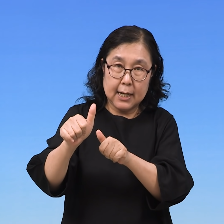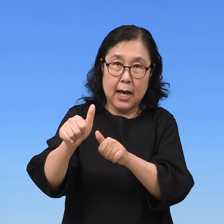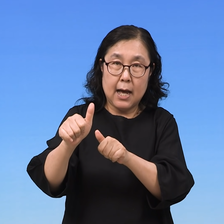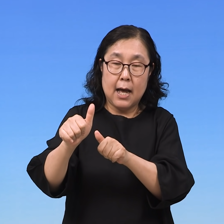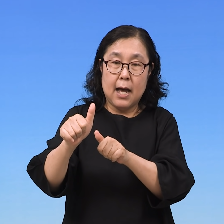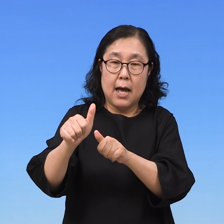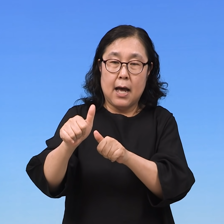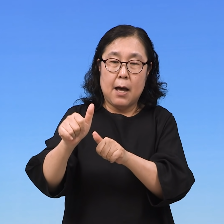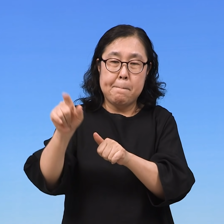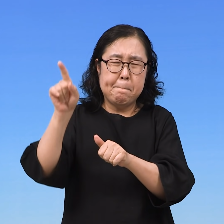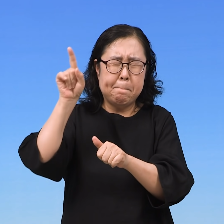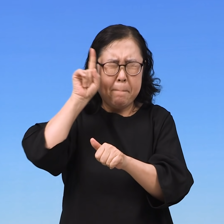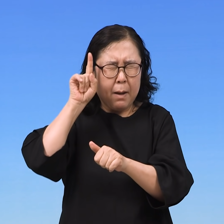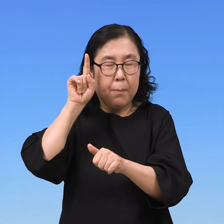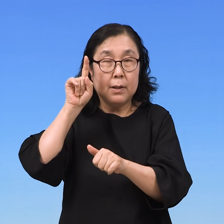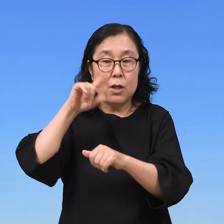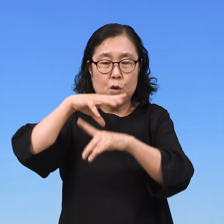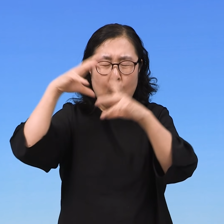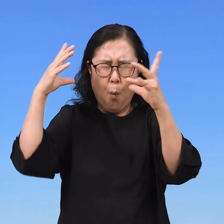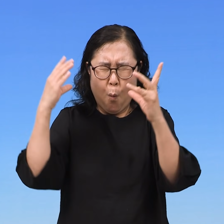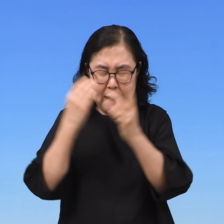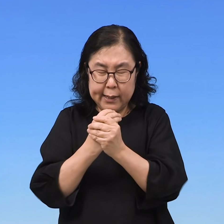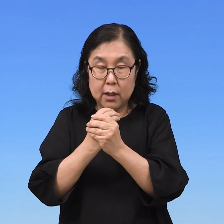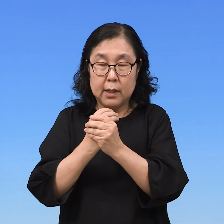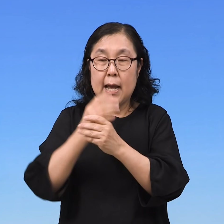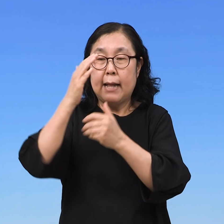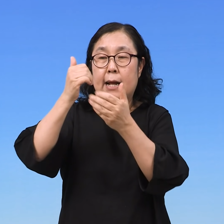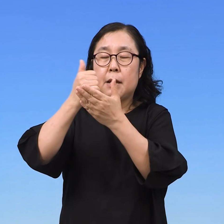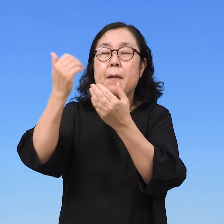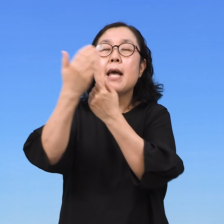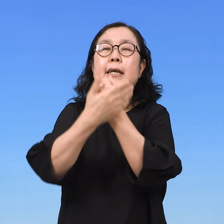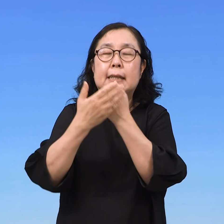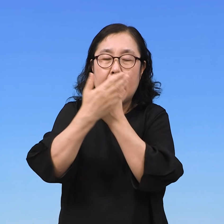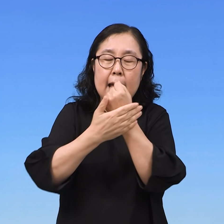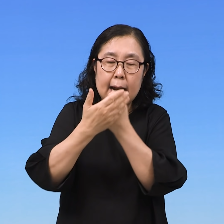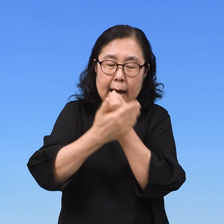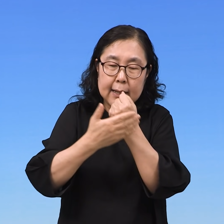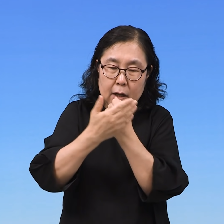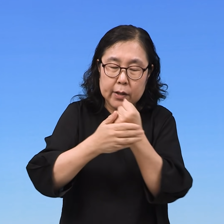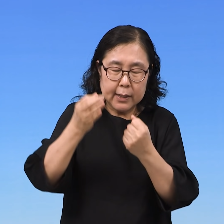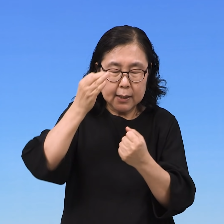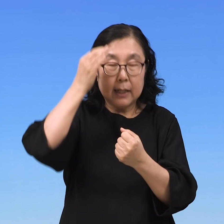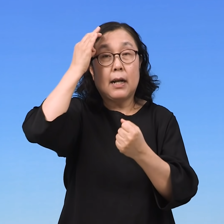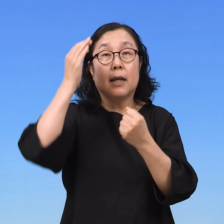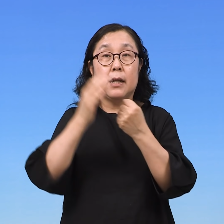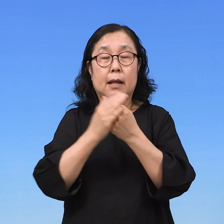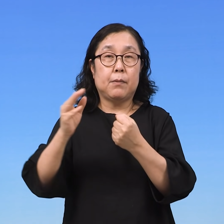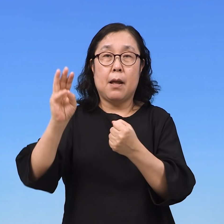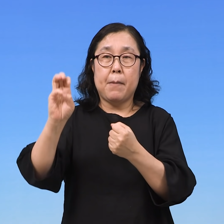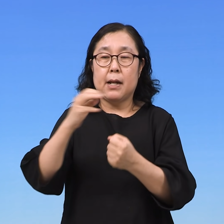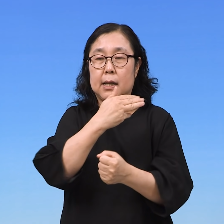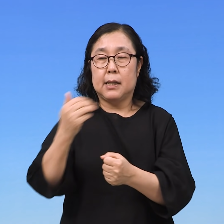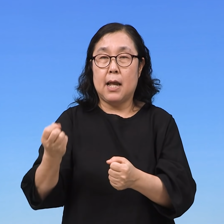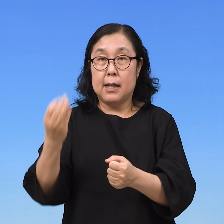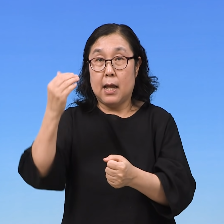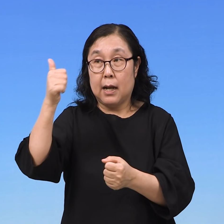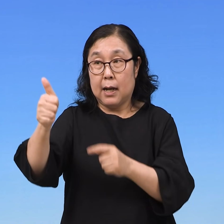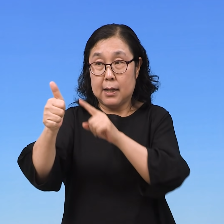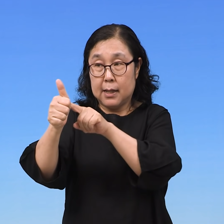은혜입니다. 이것에 대한 신앙 고백이 10분의 1을 드린 행위, 그렇게 설명이 되는 거 아닙니까?